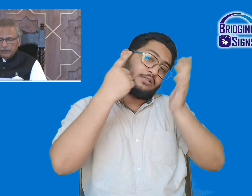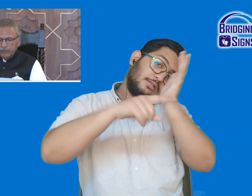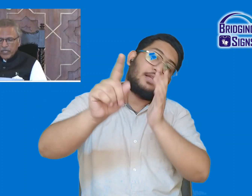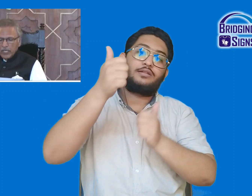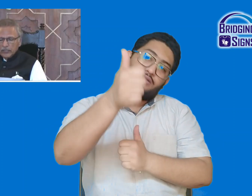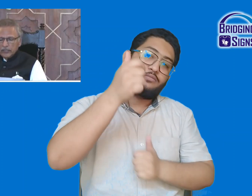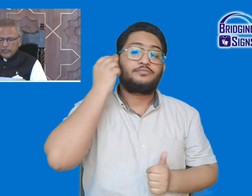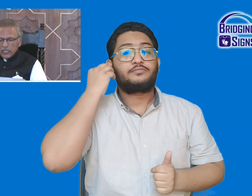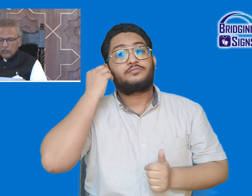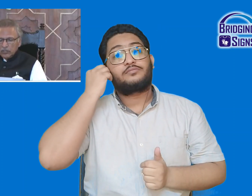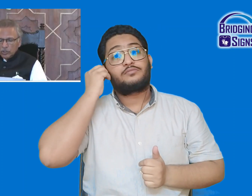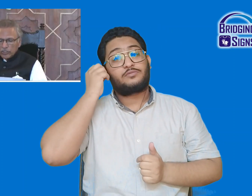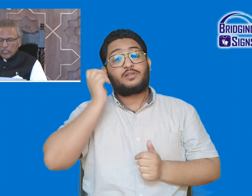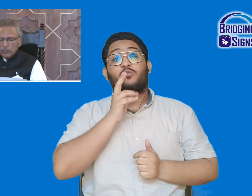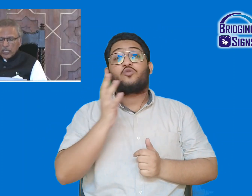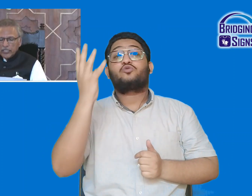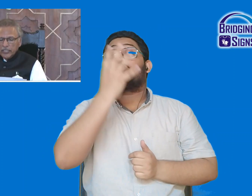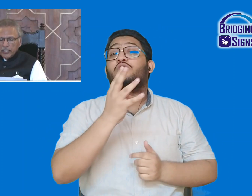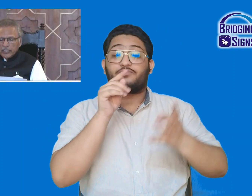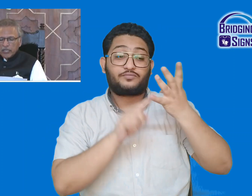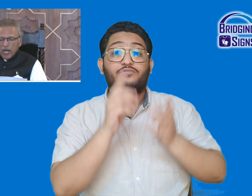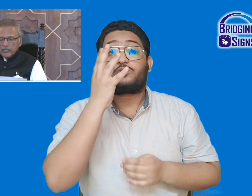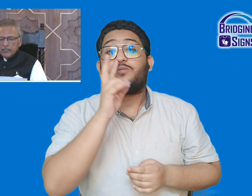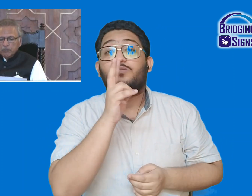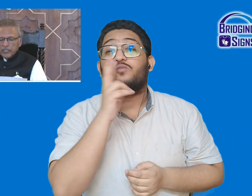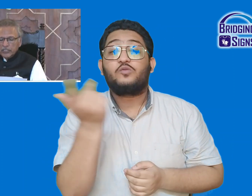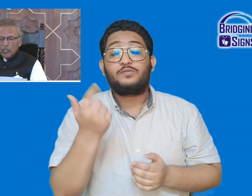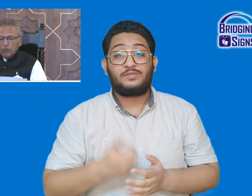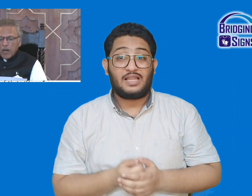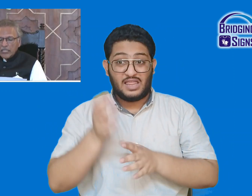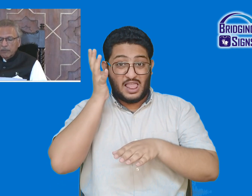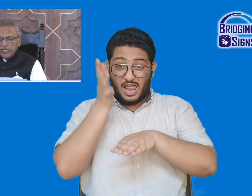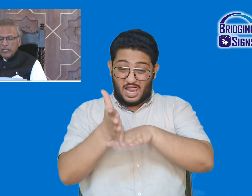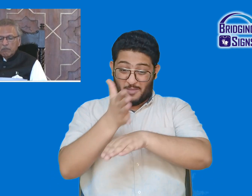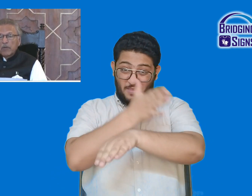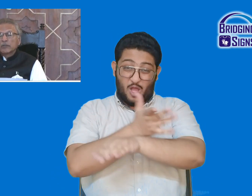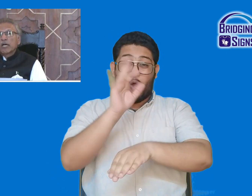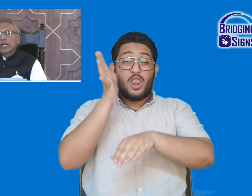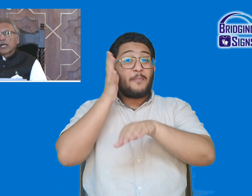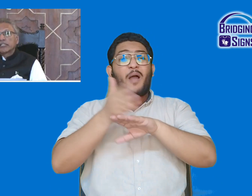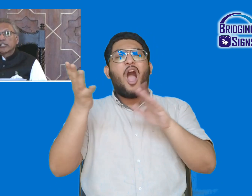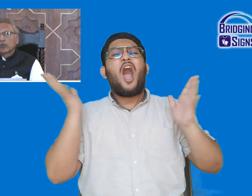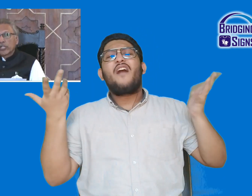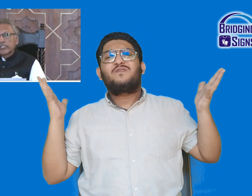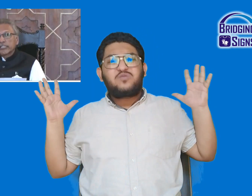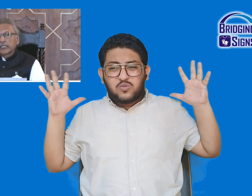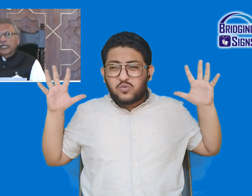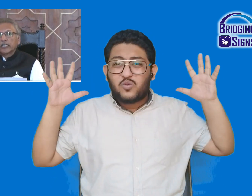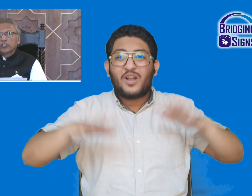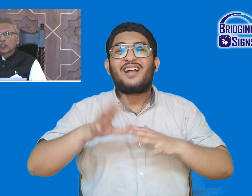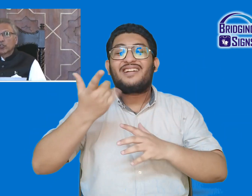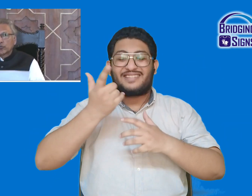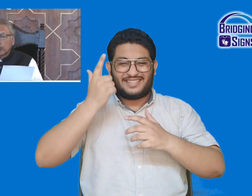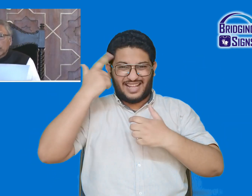جا رہا ہے۔ چوتھا نقطہ ہے کہ نماز سے پیشتر اور بعد میں مجمع لگانے سے گریز کیا